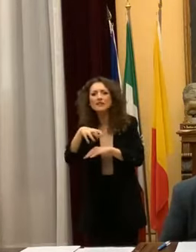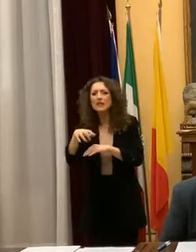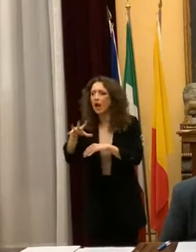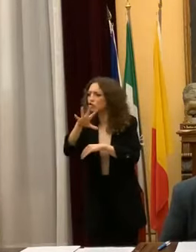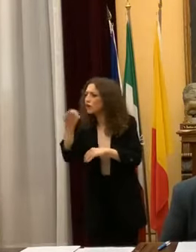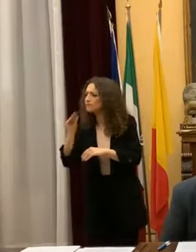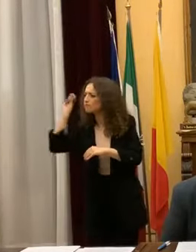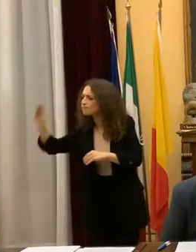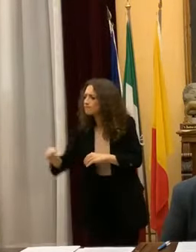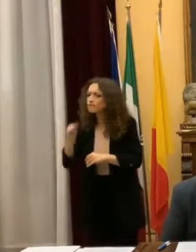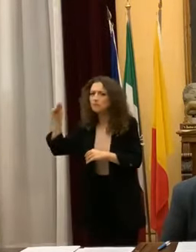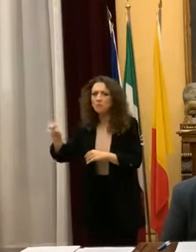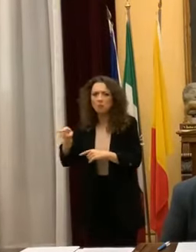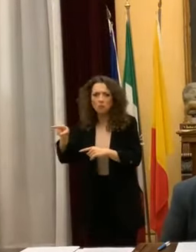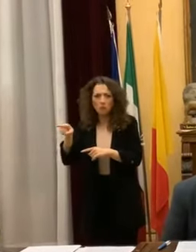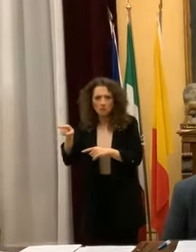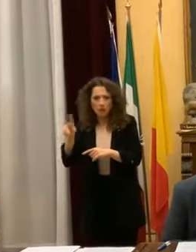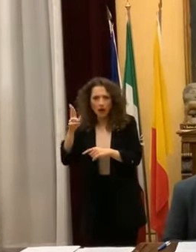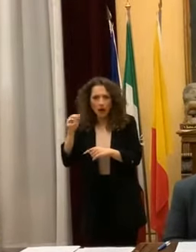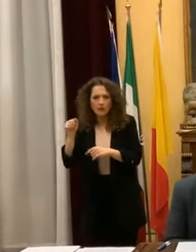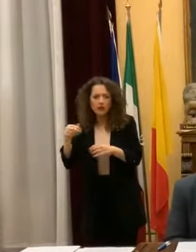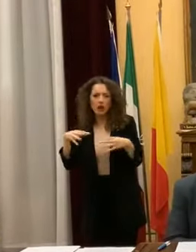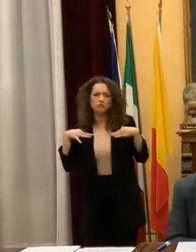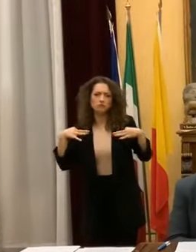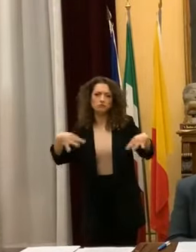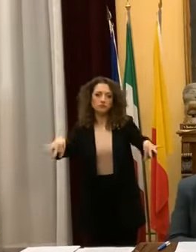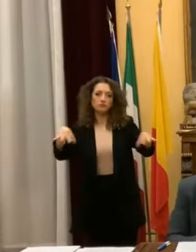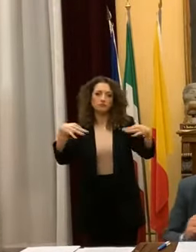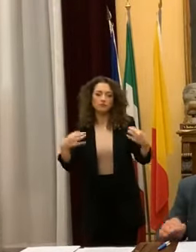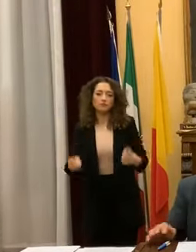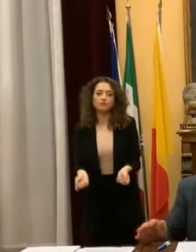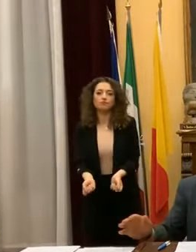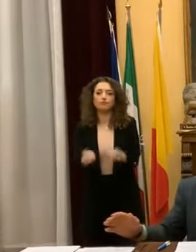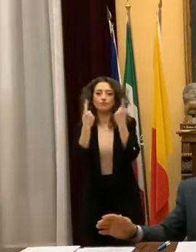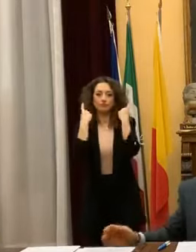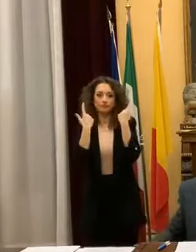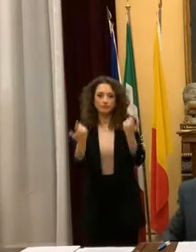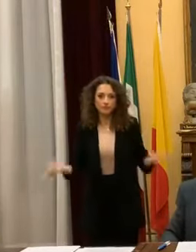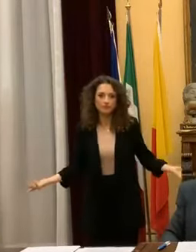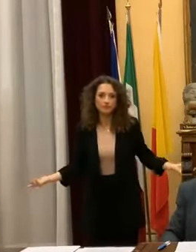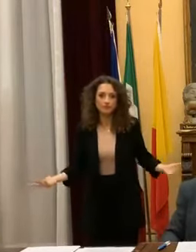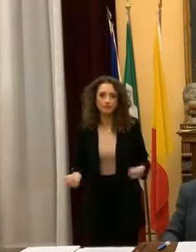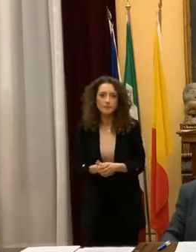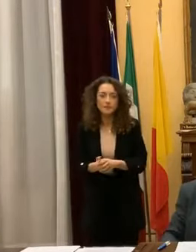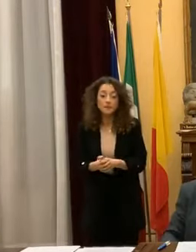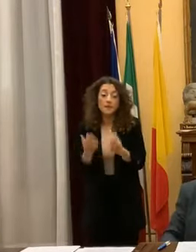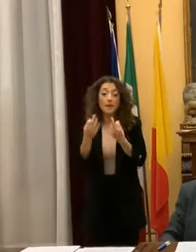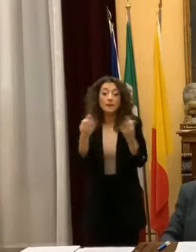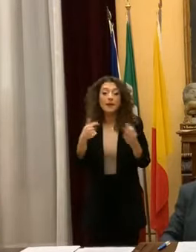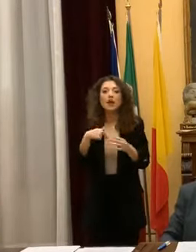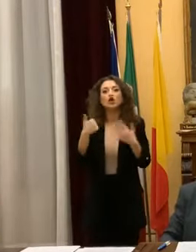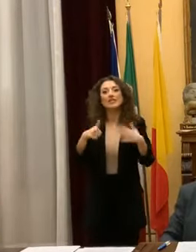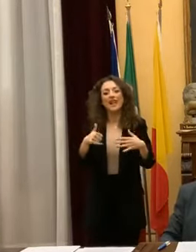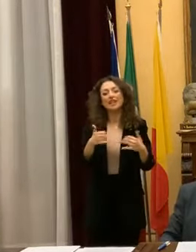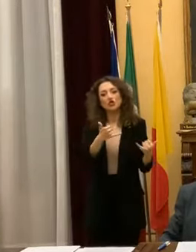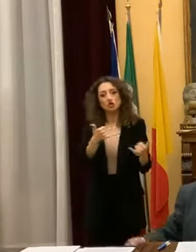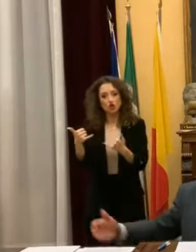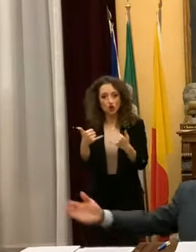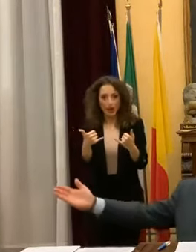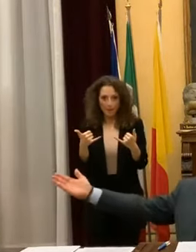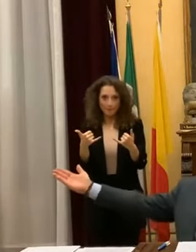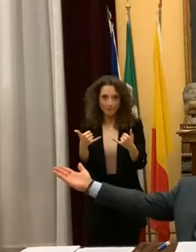di tutto questo. Ebbene, dopo che io il 16 di dicembre